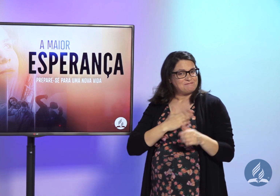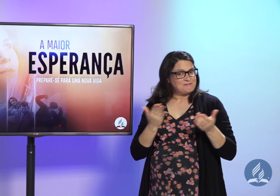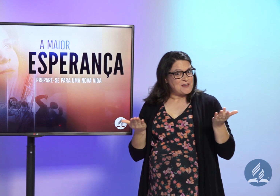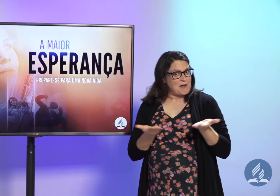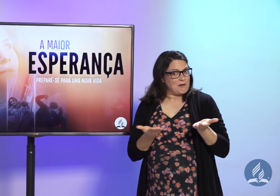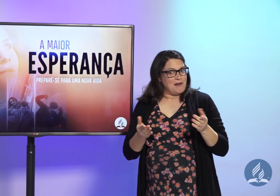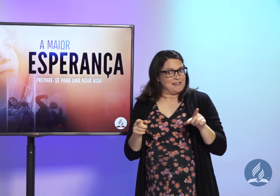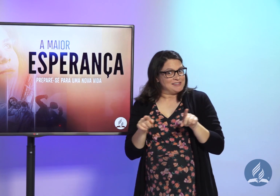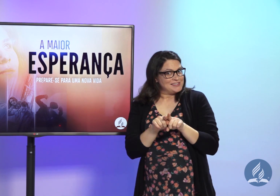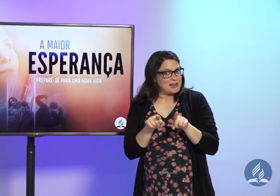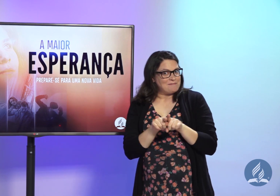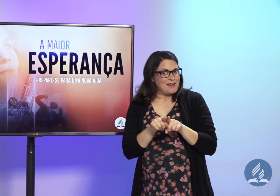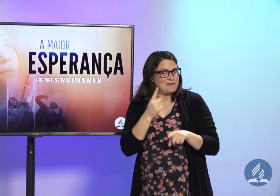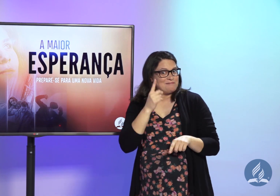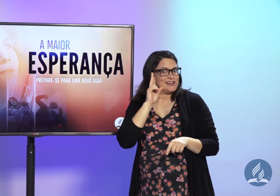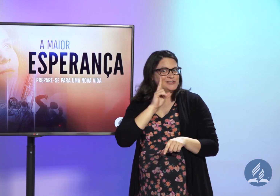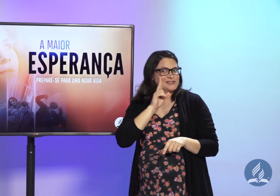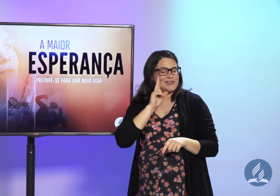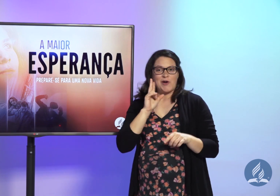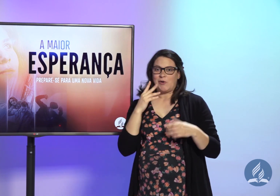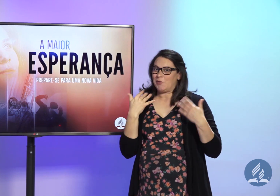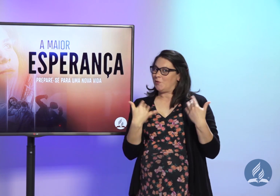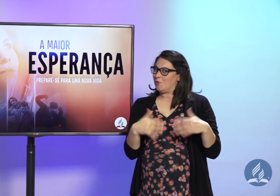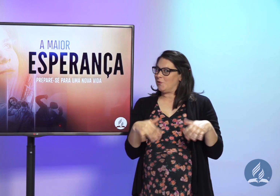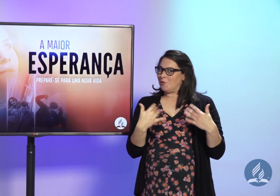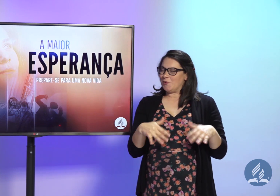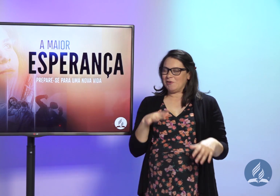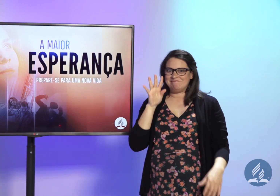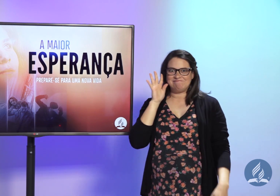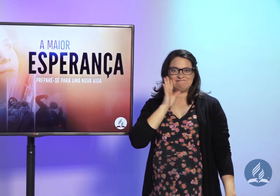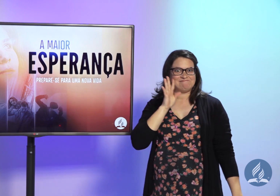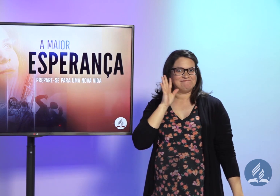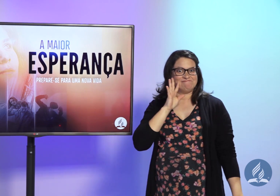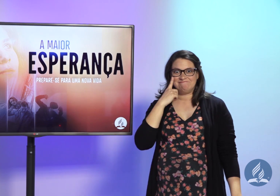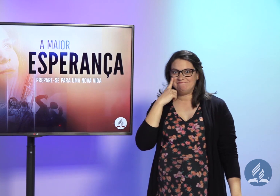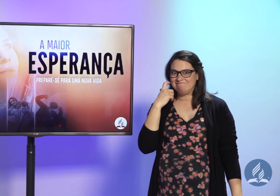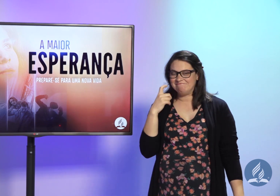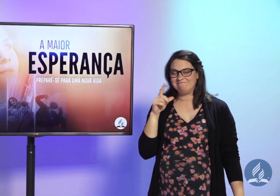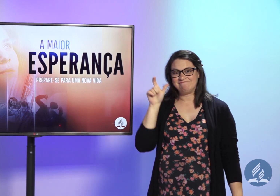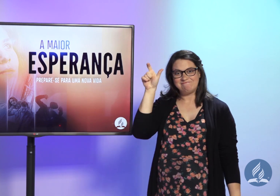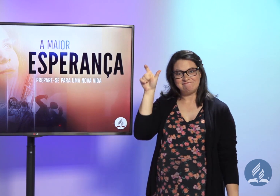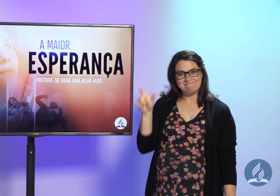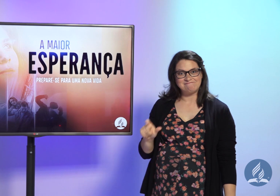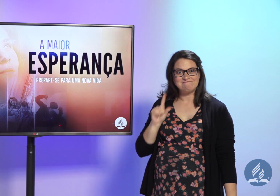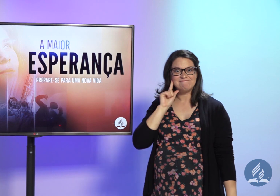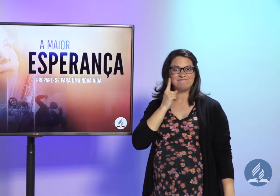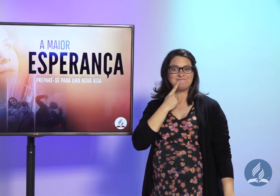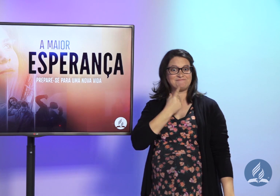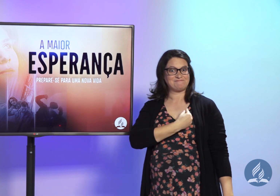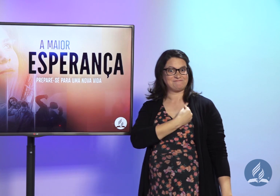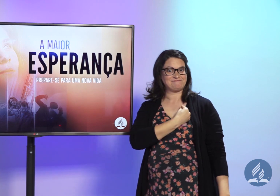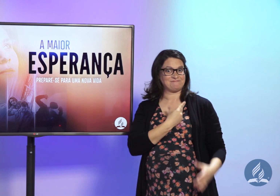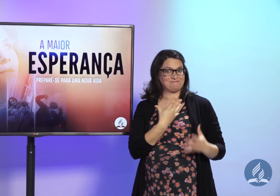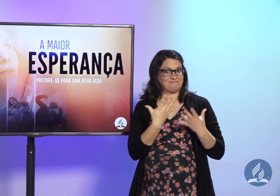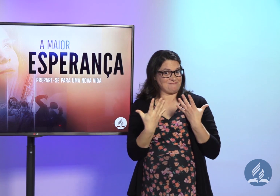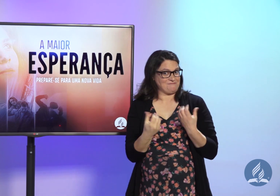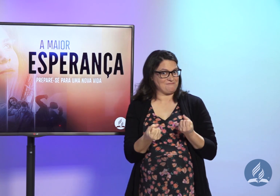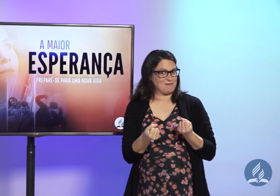de estratégias maravilhosas. A história de hoje é muito interessante, de uma pessoa surda também. Vamos